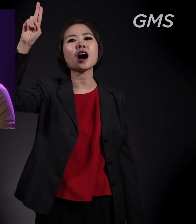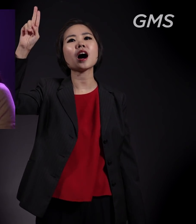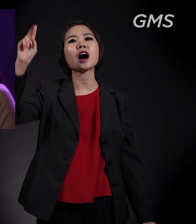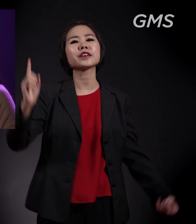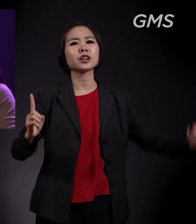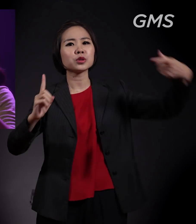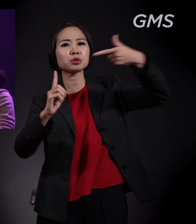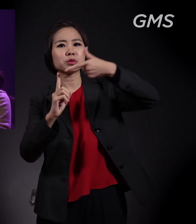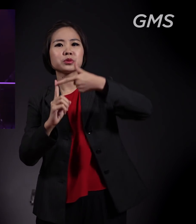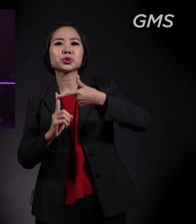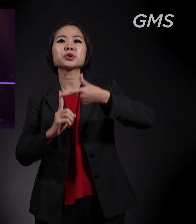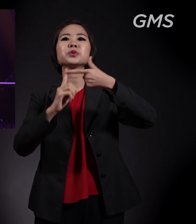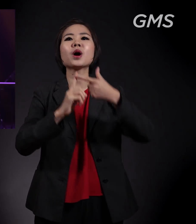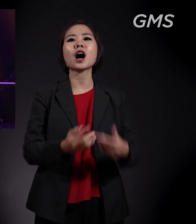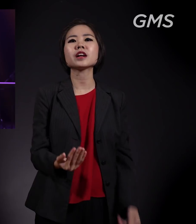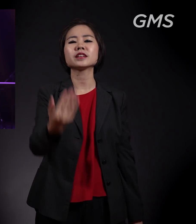Tuhan,